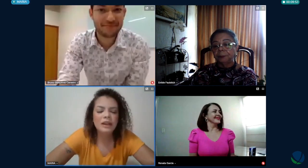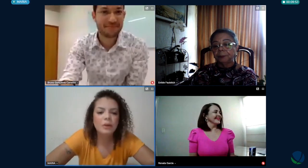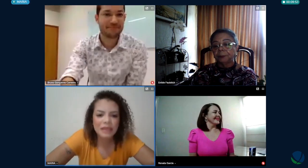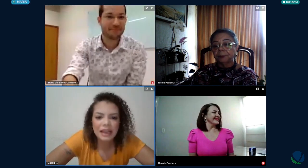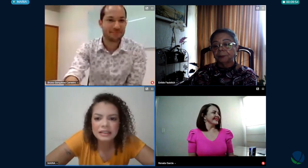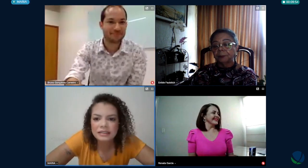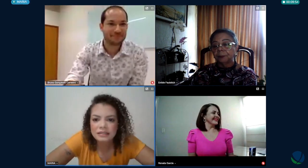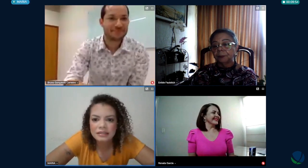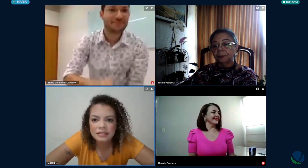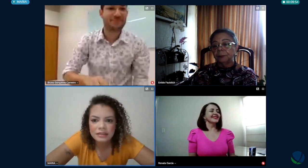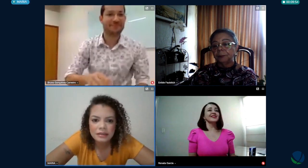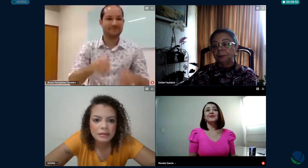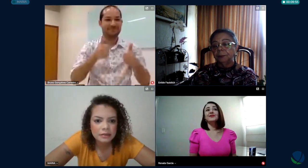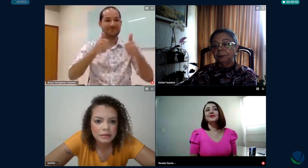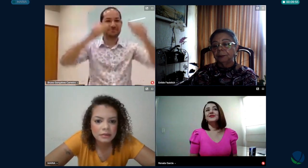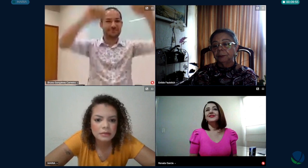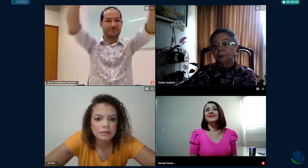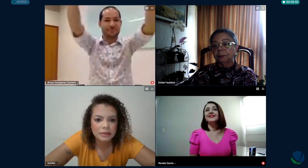Muito melhor, obrigada.